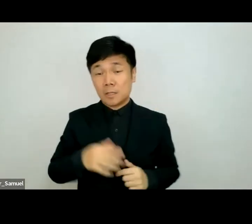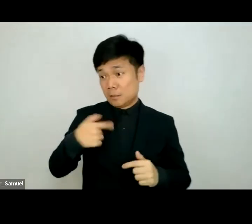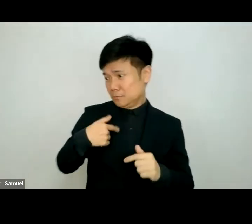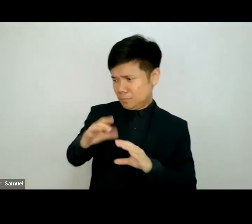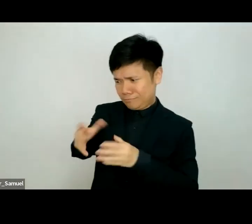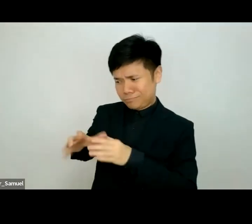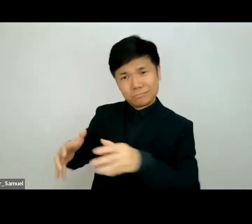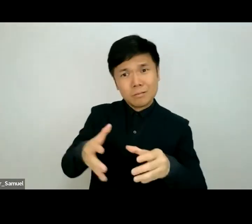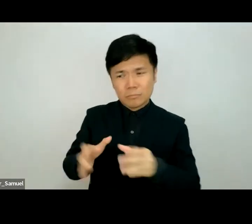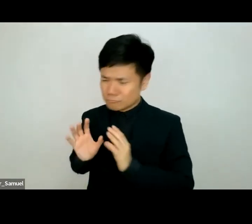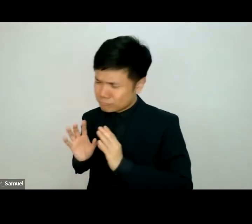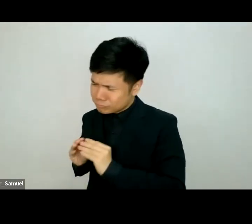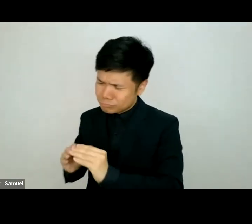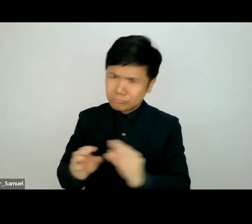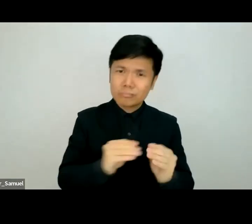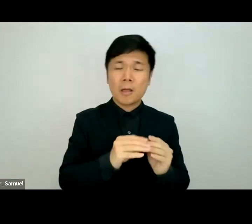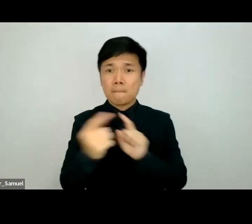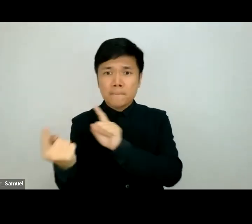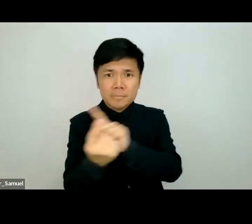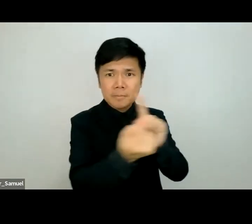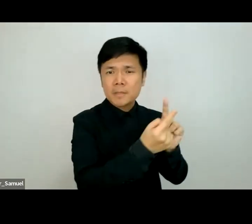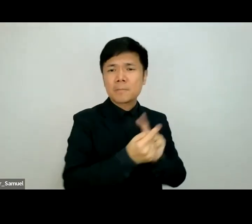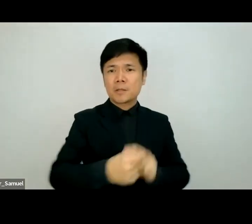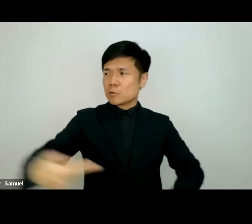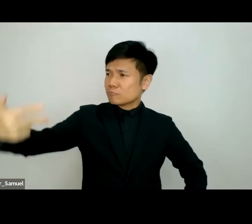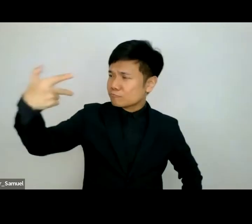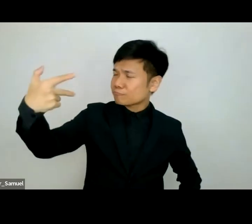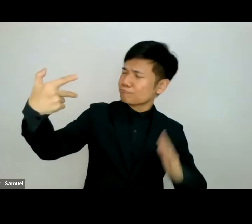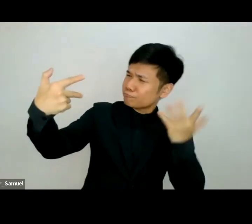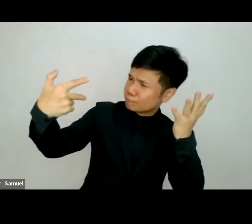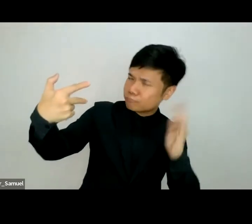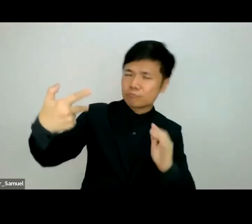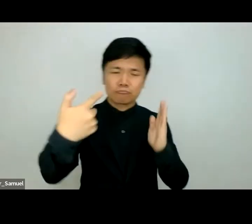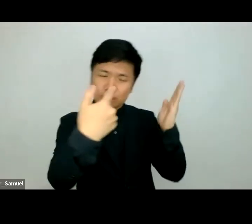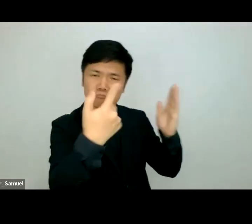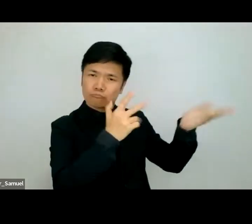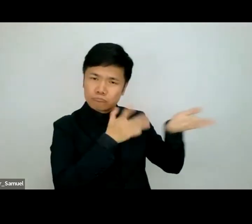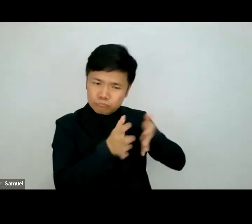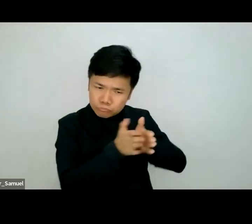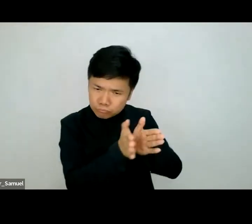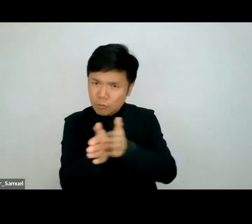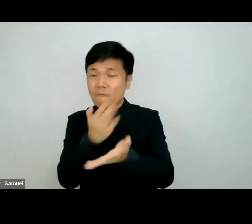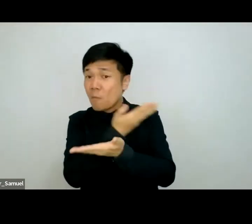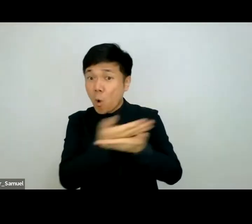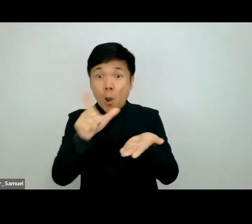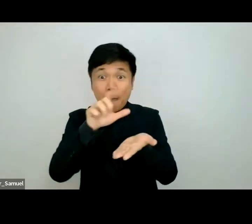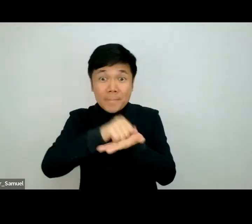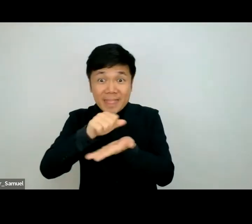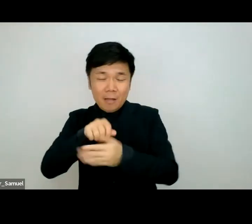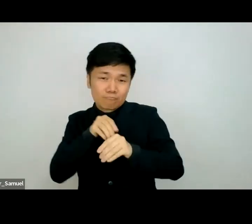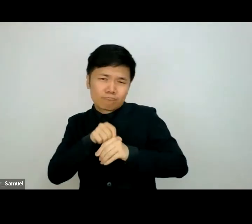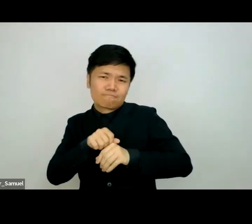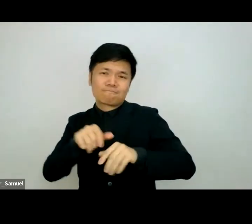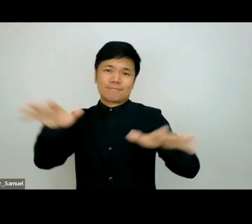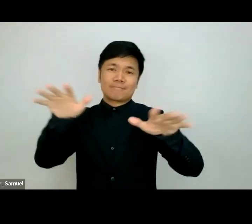aux négociations avec les États membres et j'ai participé aussi dans les événements parallèles. C'était une expérience